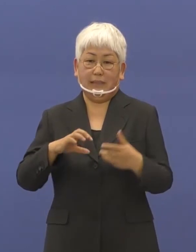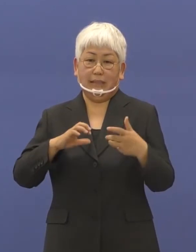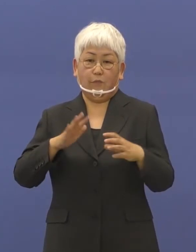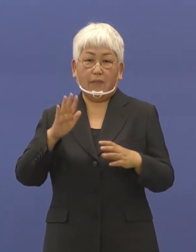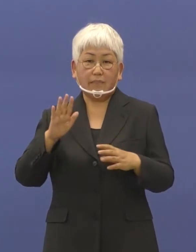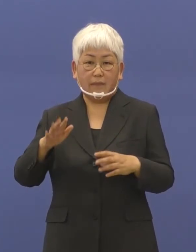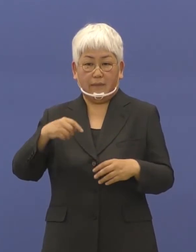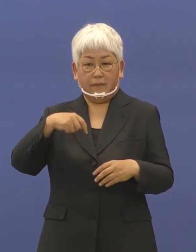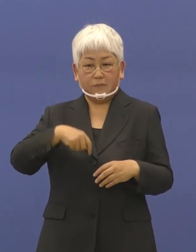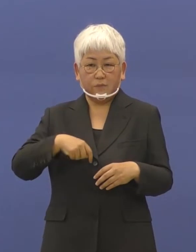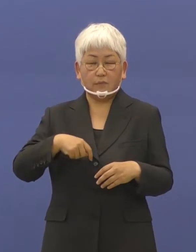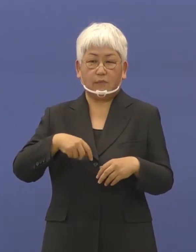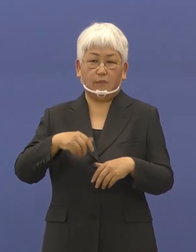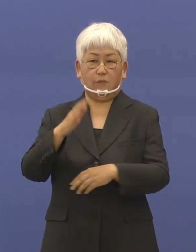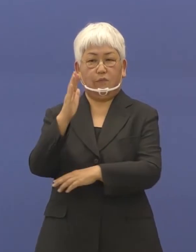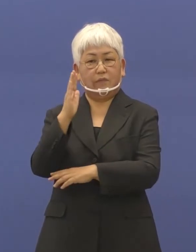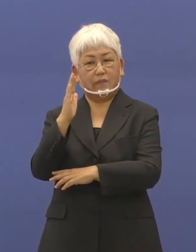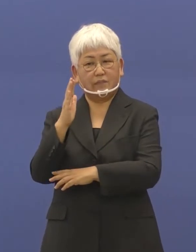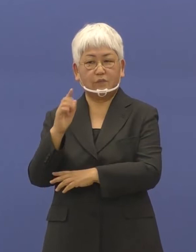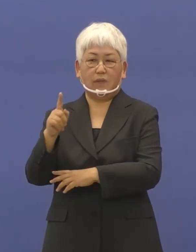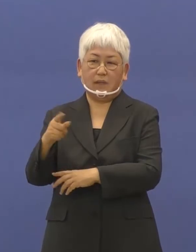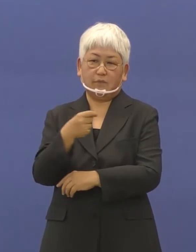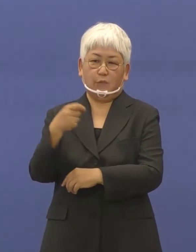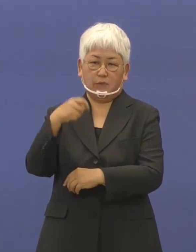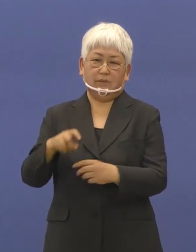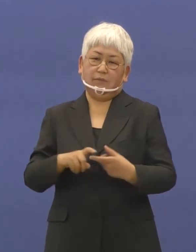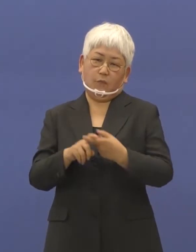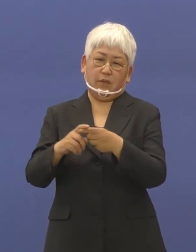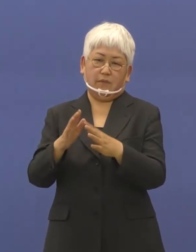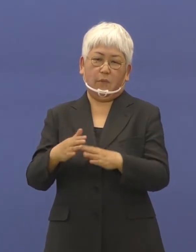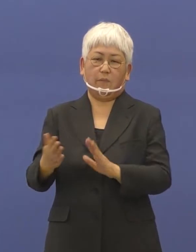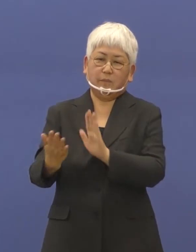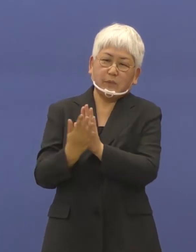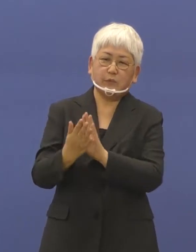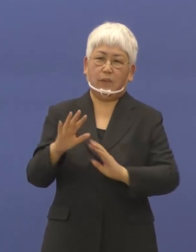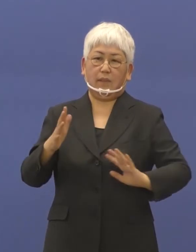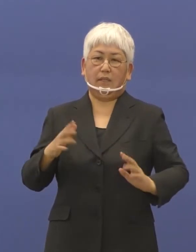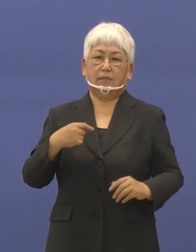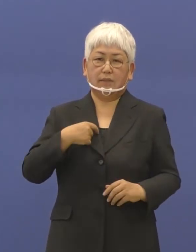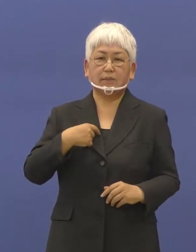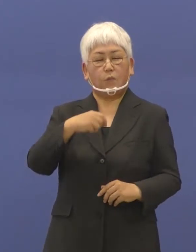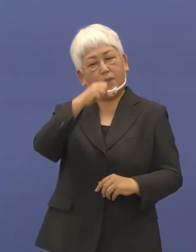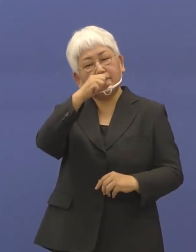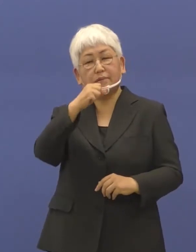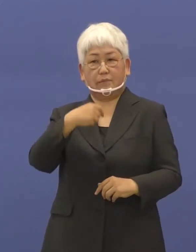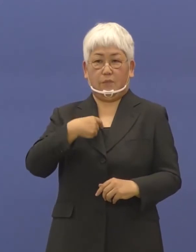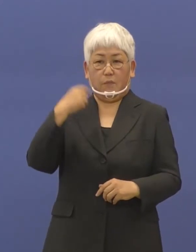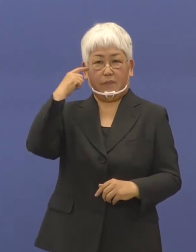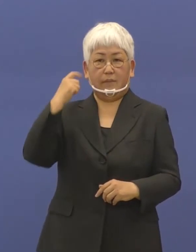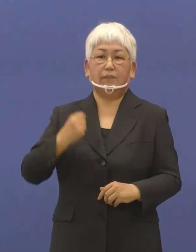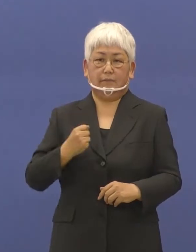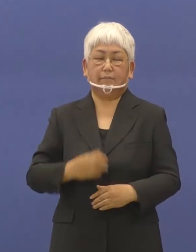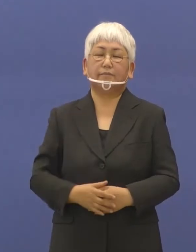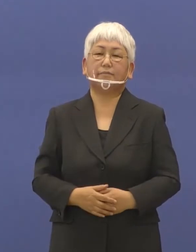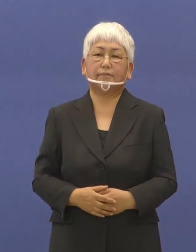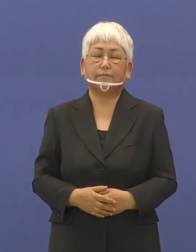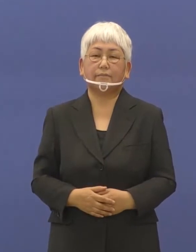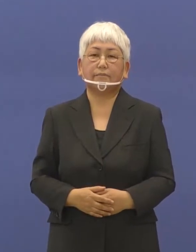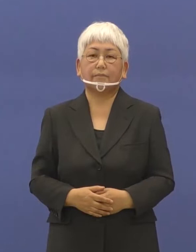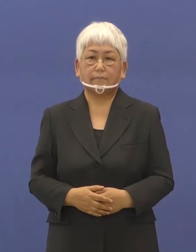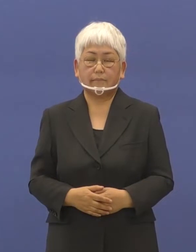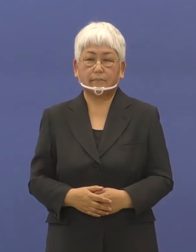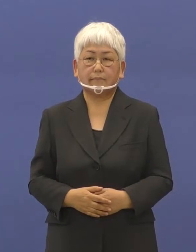の政治っていうのは、それは岩手の持つ取り柄の一つだと思っていますし、